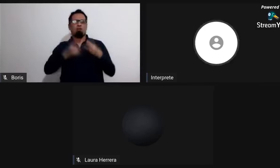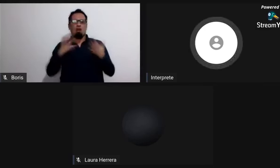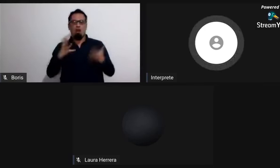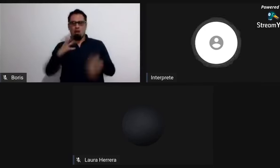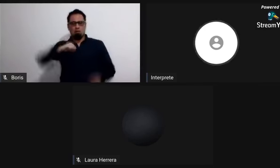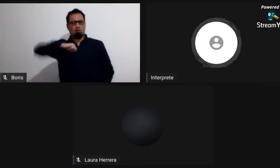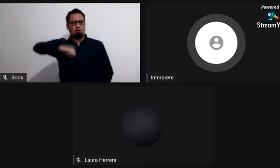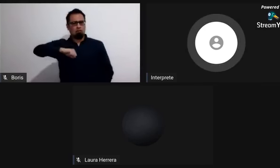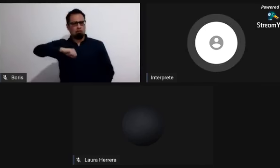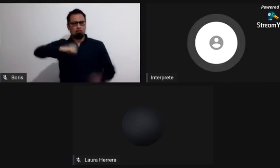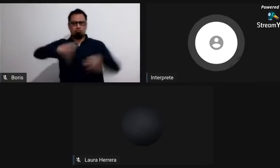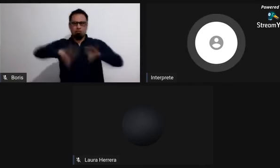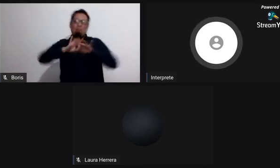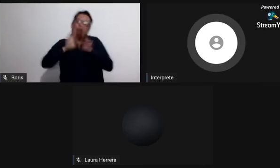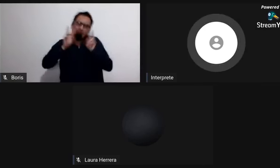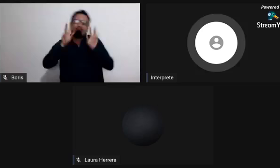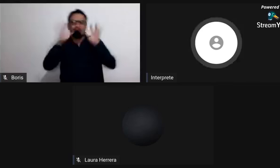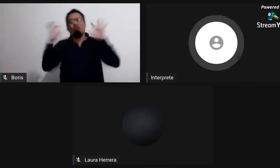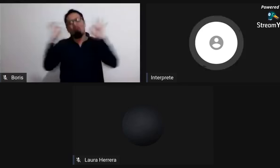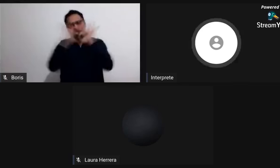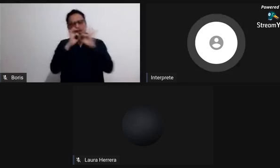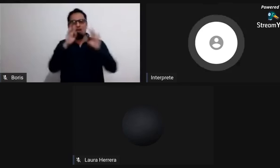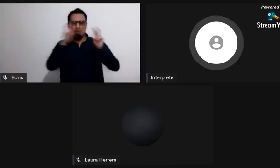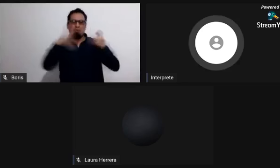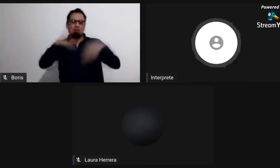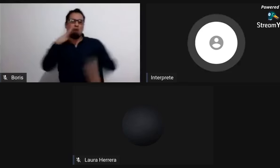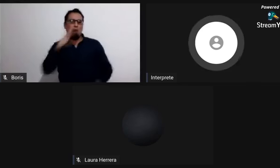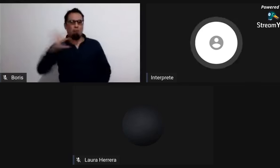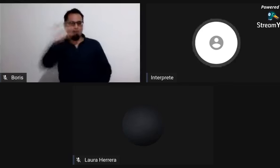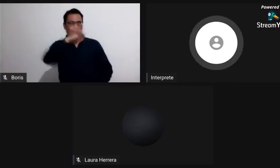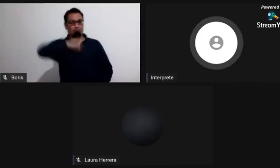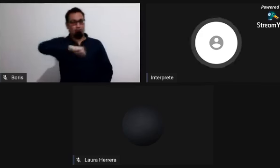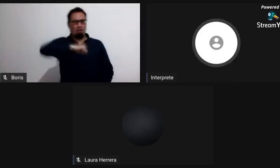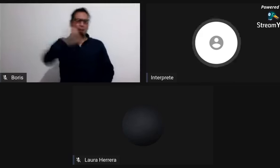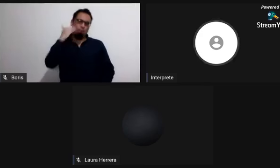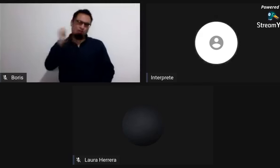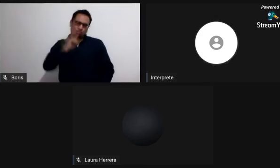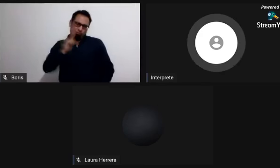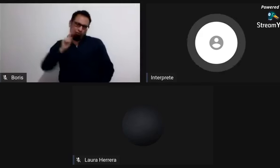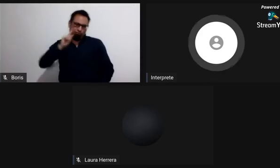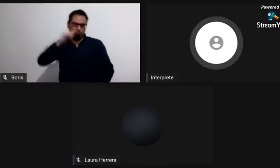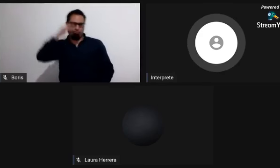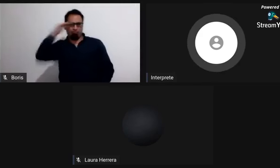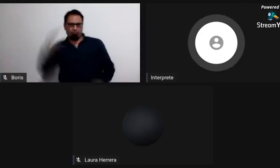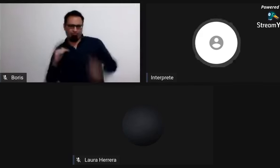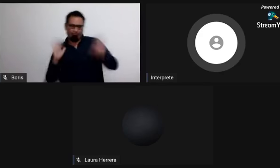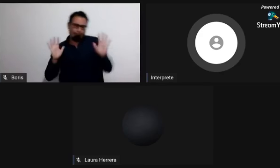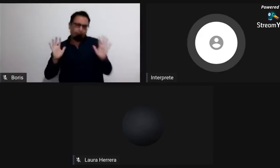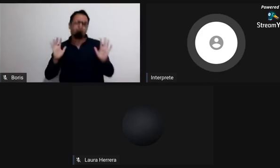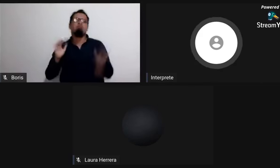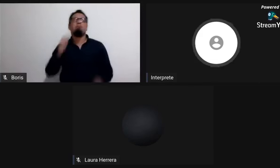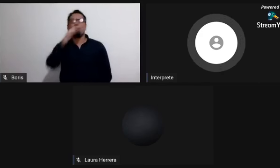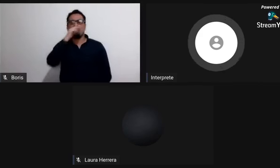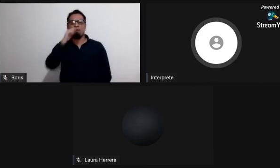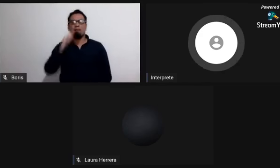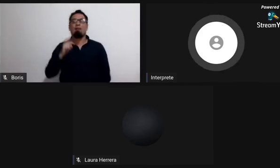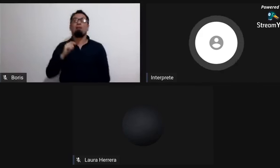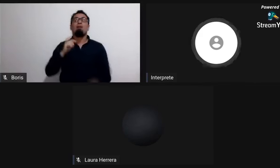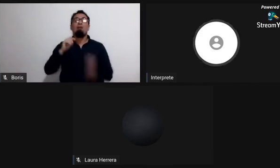independencia, ya no se persigue el interés de la corona, y digamos que aun cuando estamos hablando